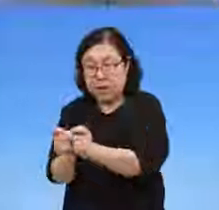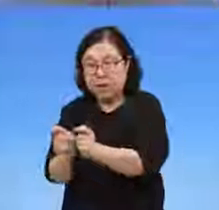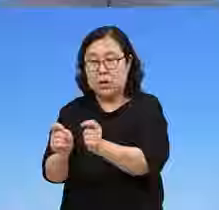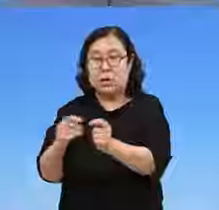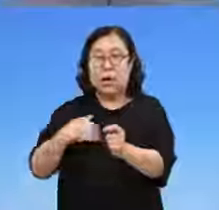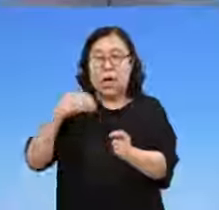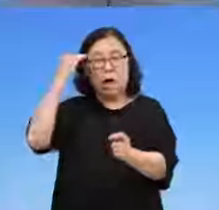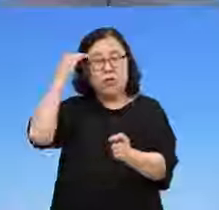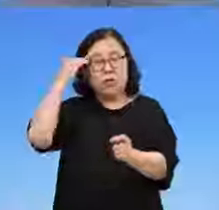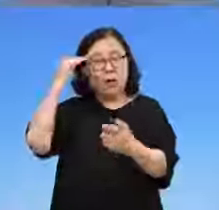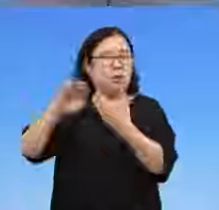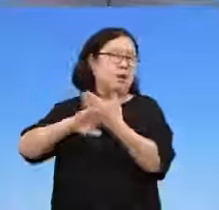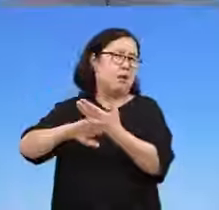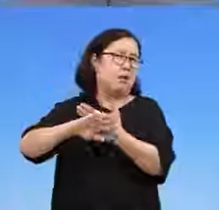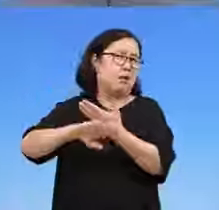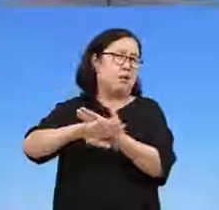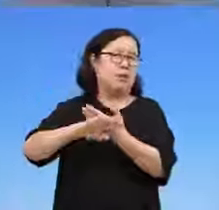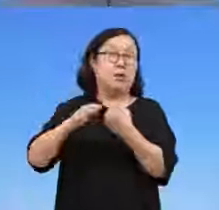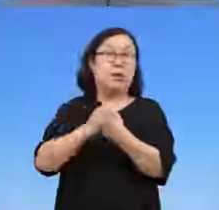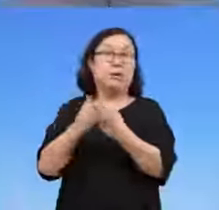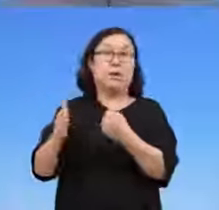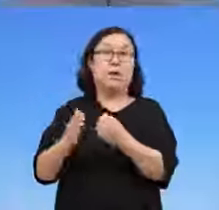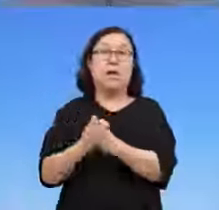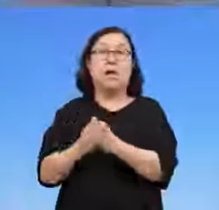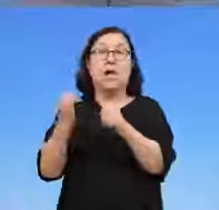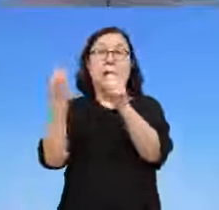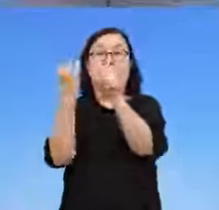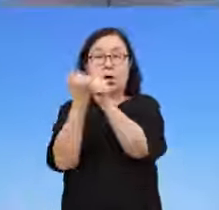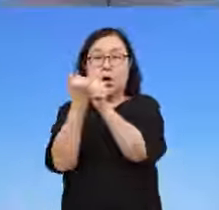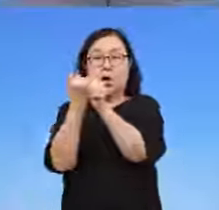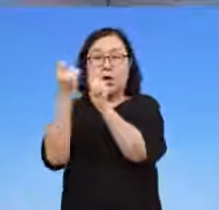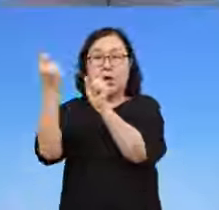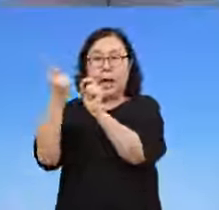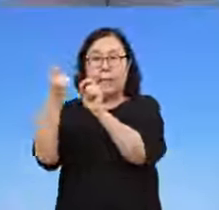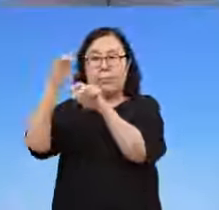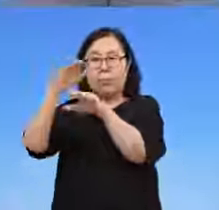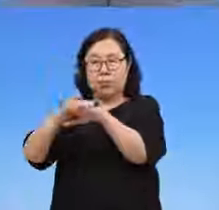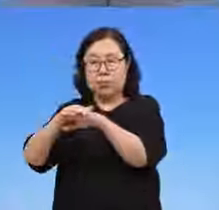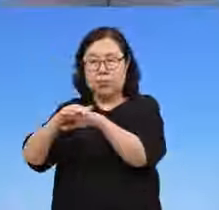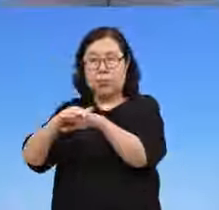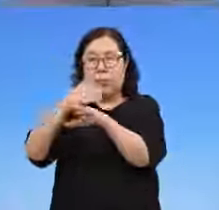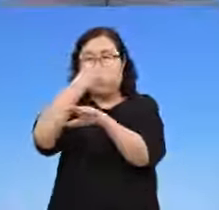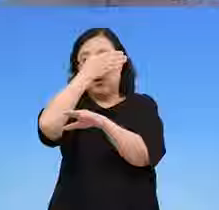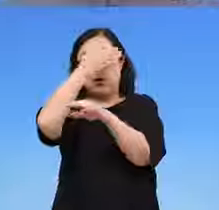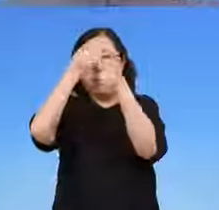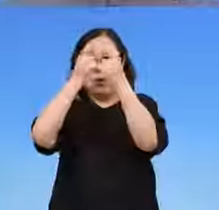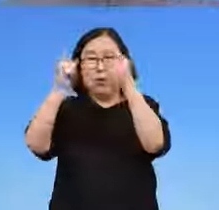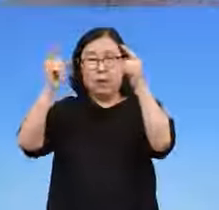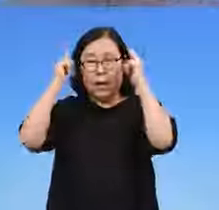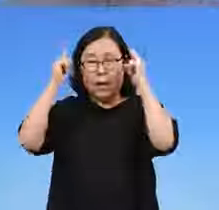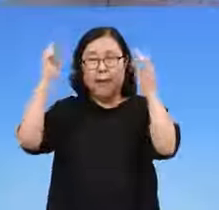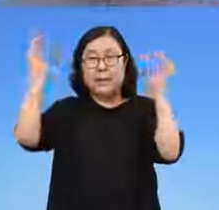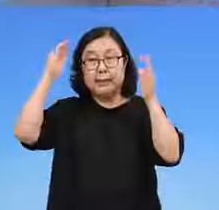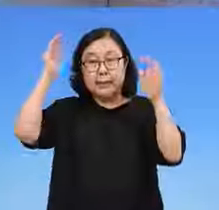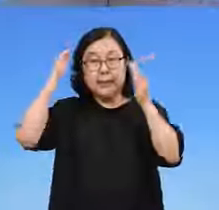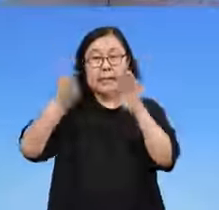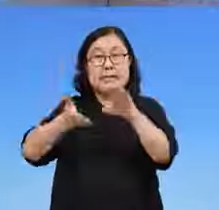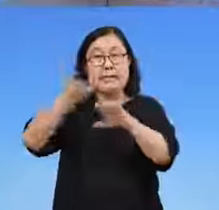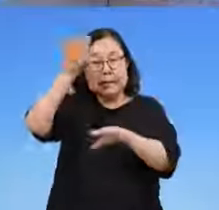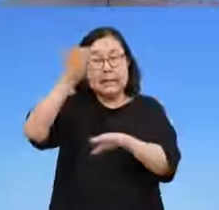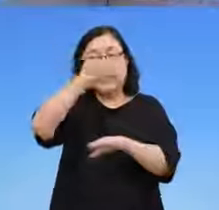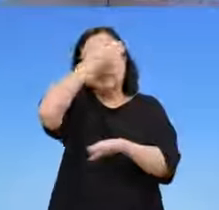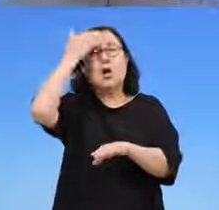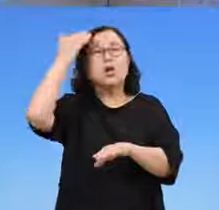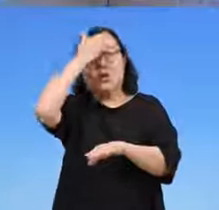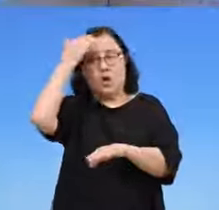이거 우리나라랑 너무 안 맞아요. 그래서 이 책을요, 결혼을 앞둔 청년, 대학생 이상 청년으로 나이를